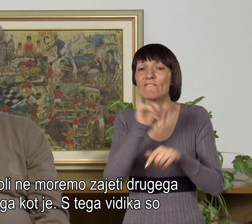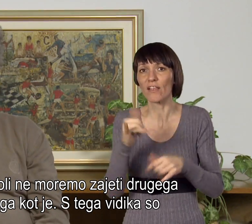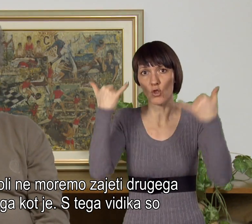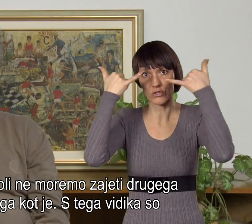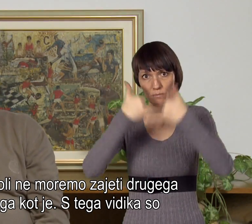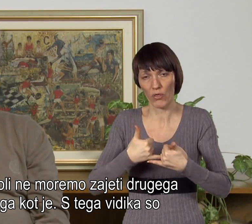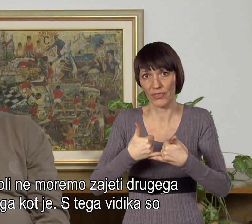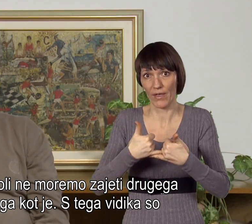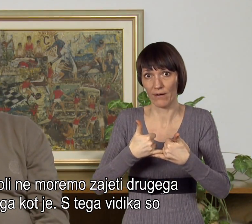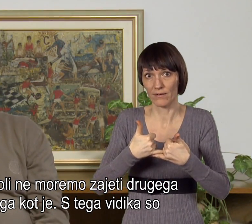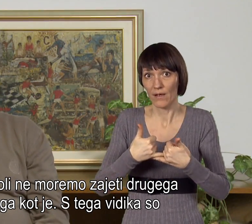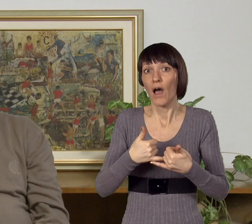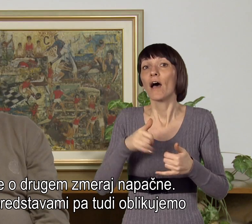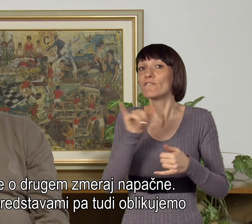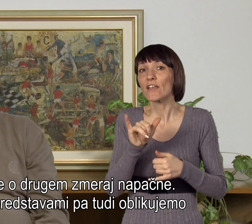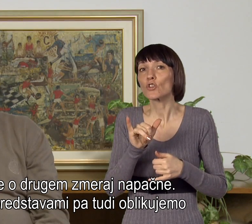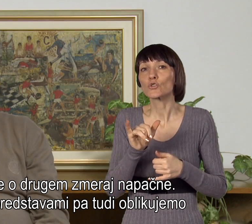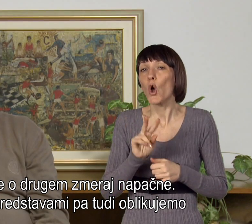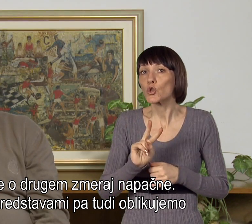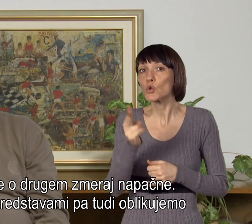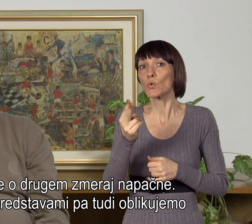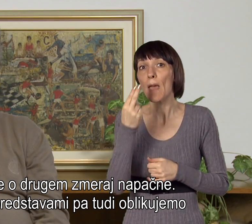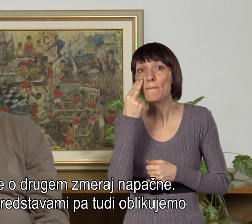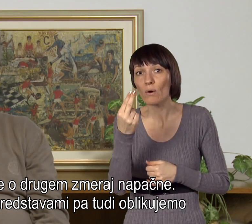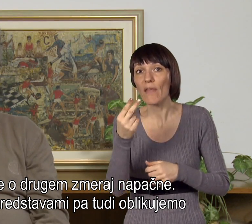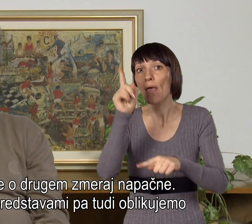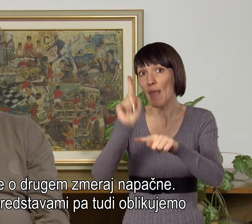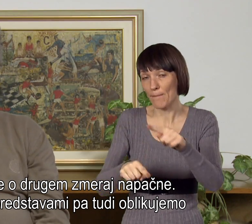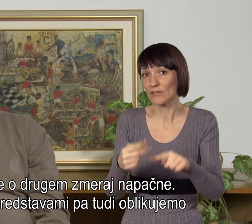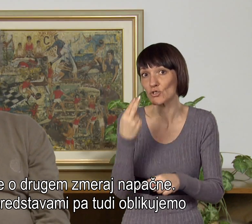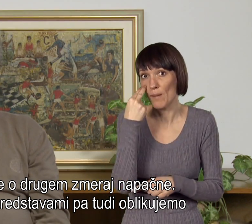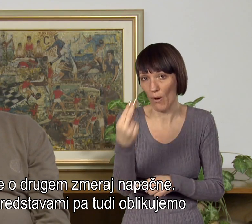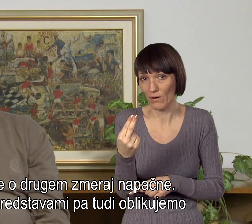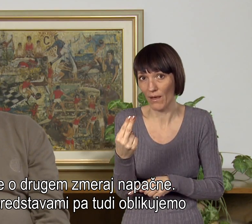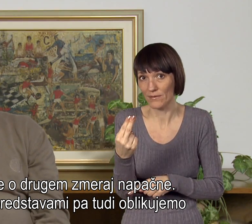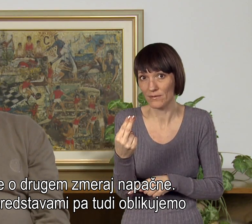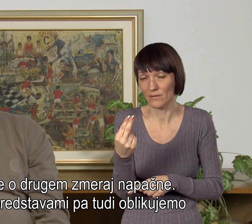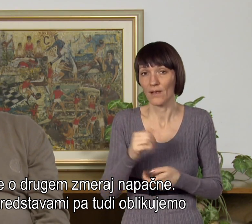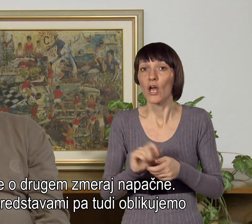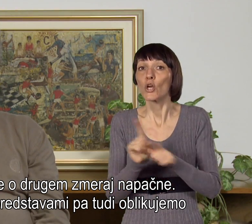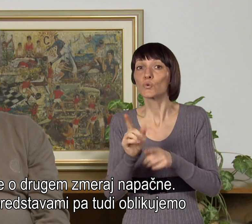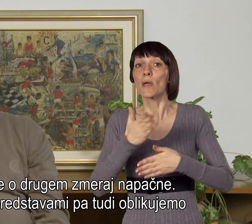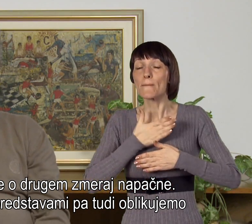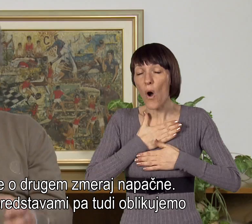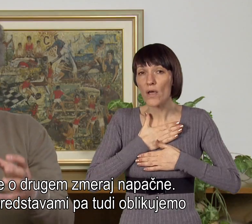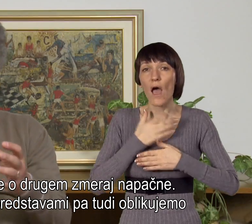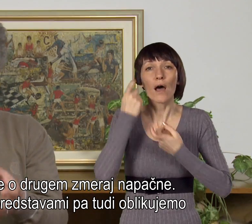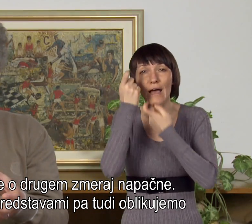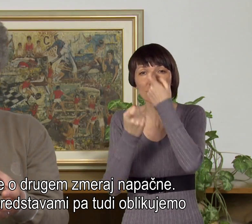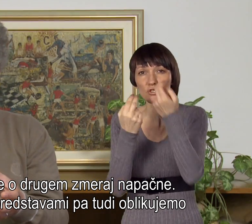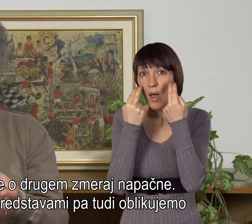kot je. Z tega vidika so predstave o drugem zmeraj napačne. In tudi s